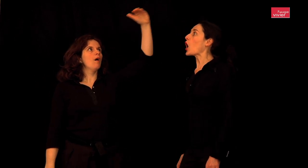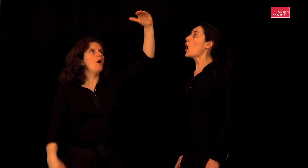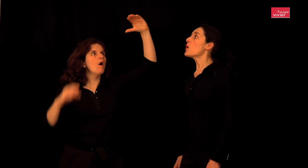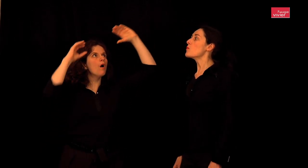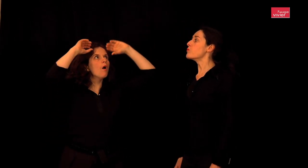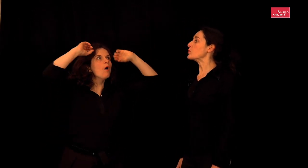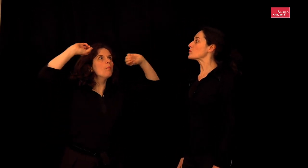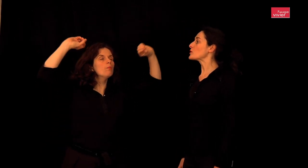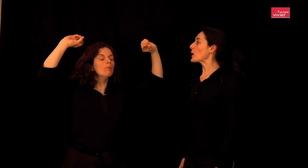grand bouc,